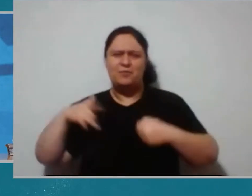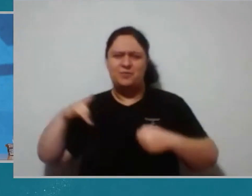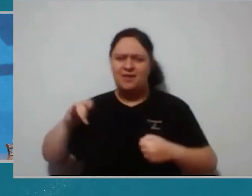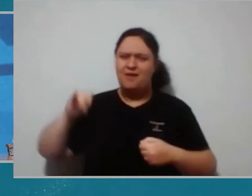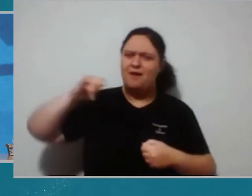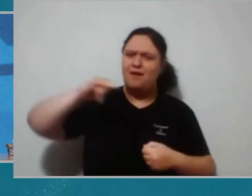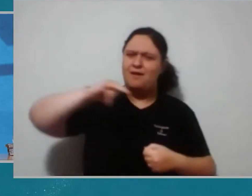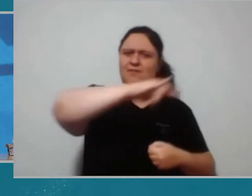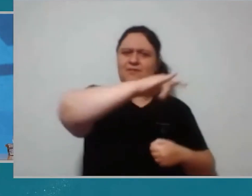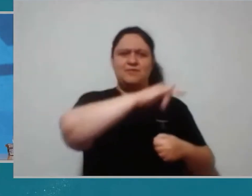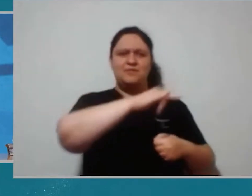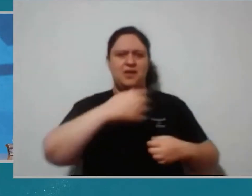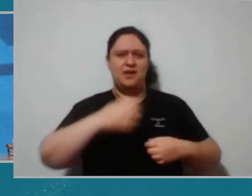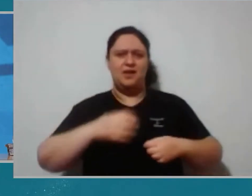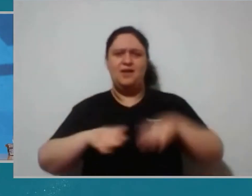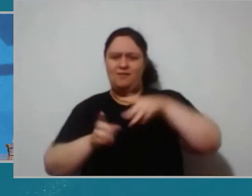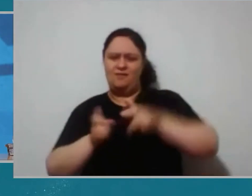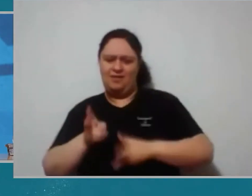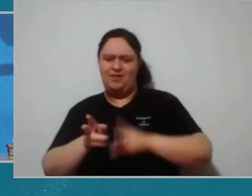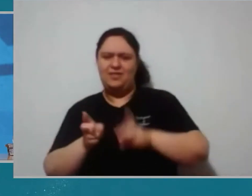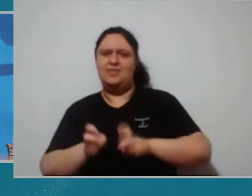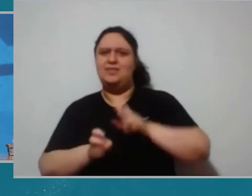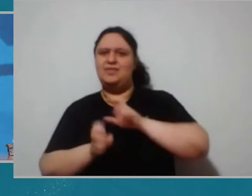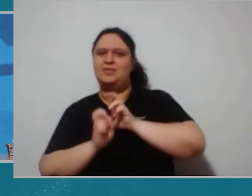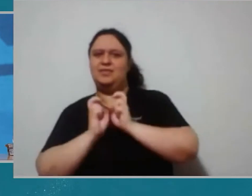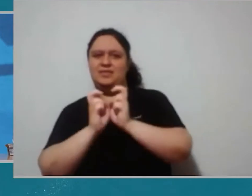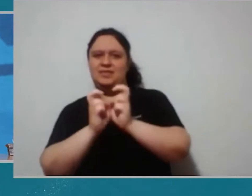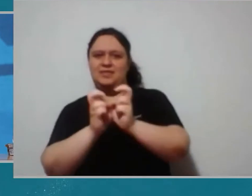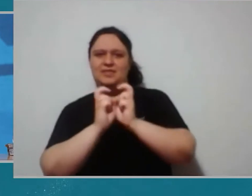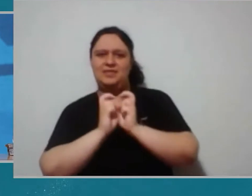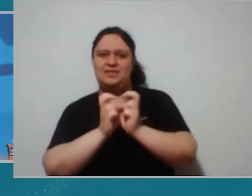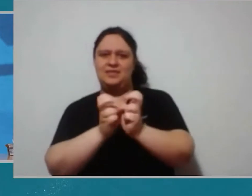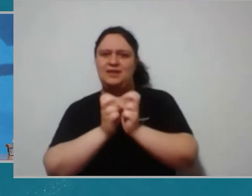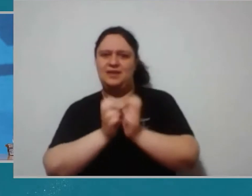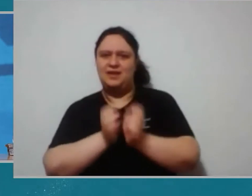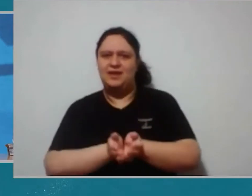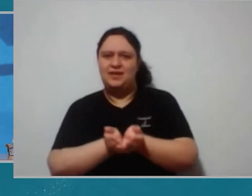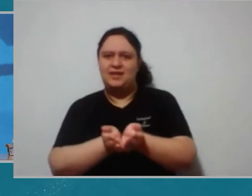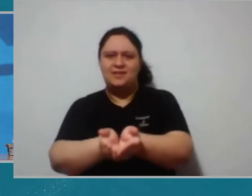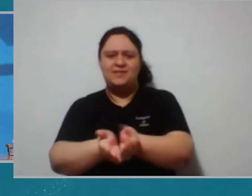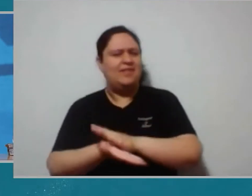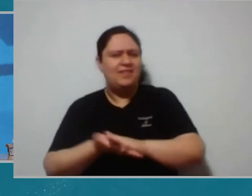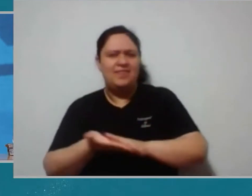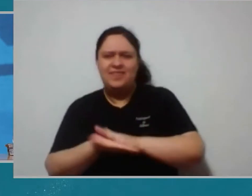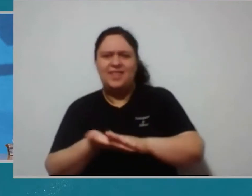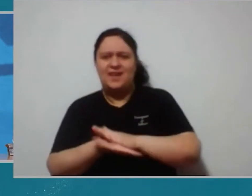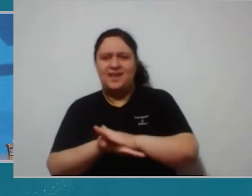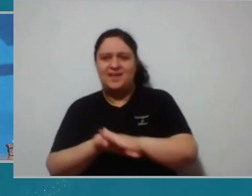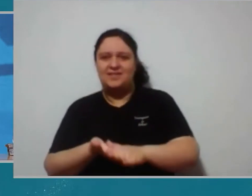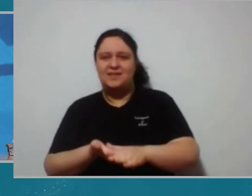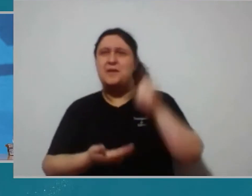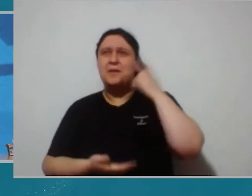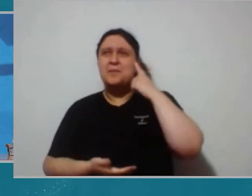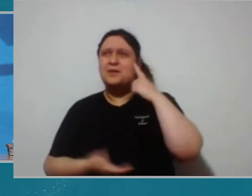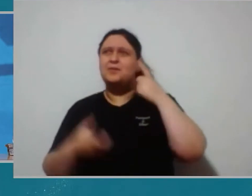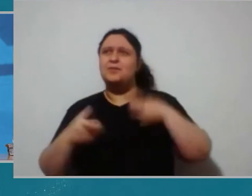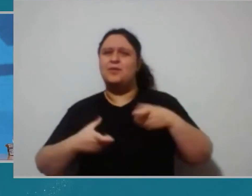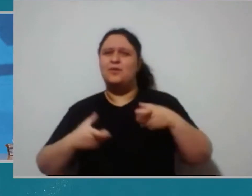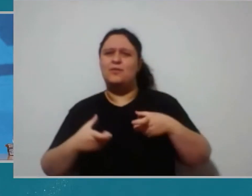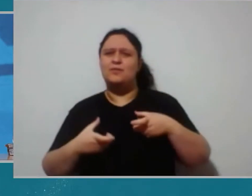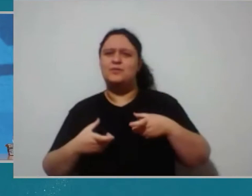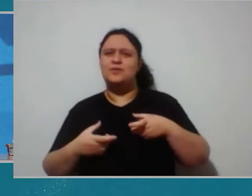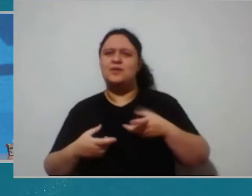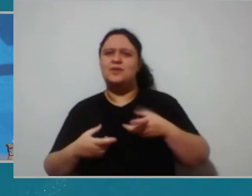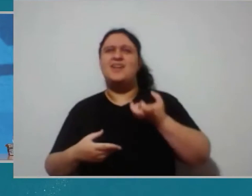trem, nem de navio. Você pensou em ir aonde? O que lugar que você quer ir? Ah, eu vou, quero para Mogi